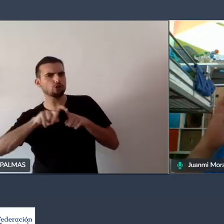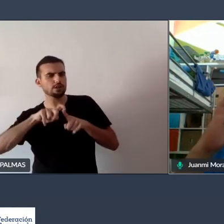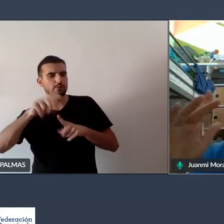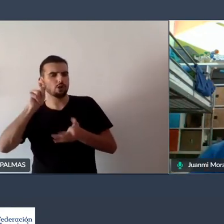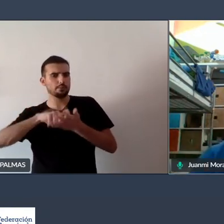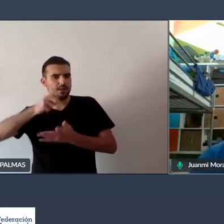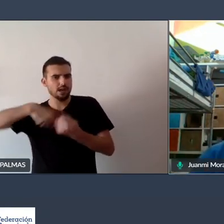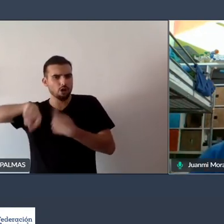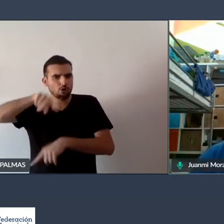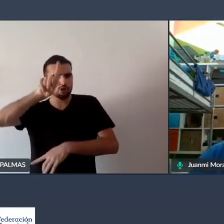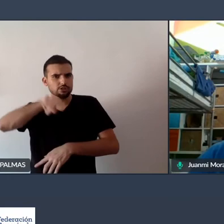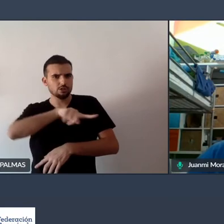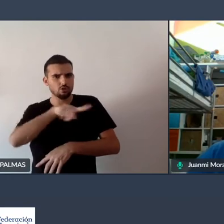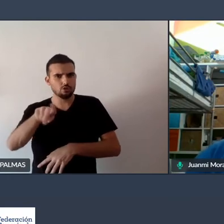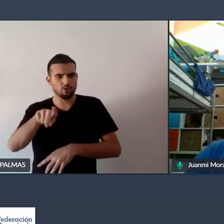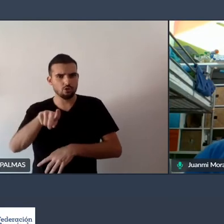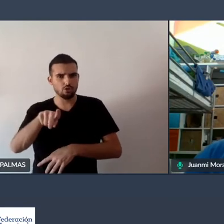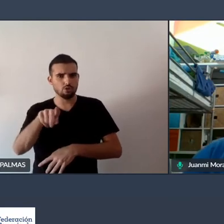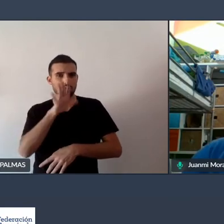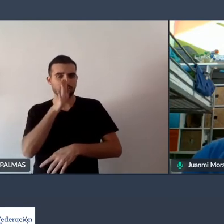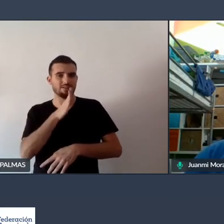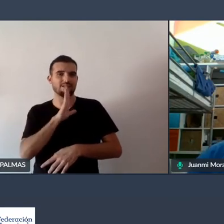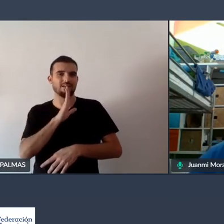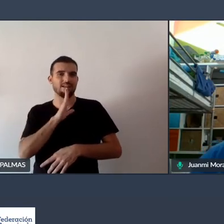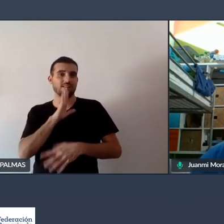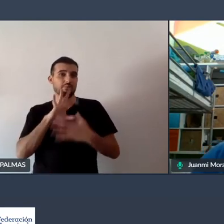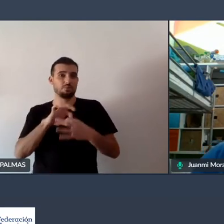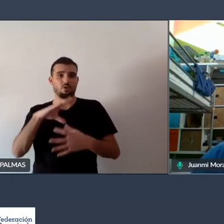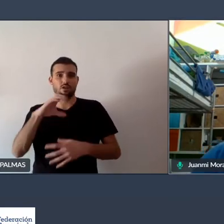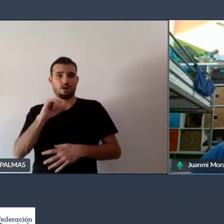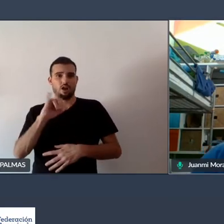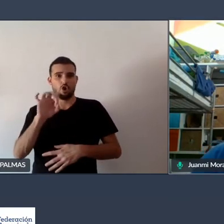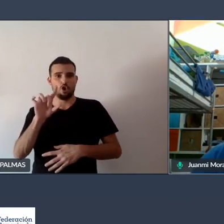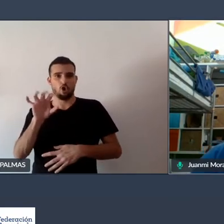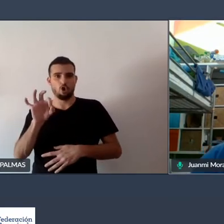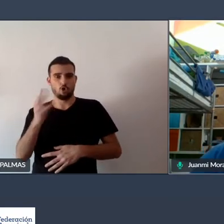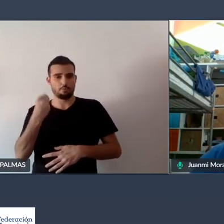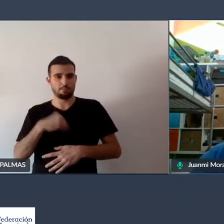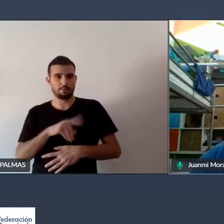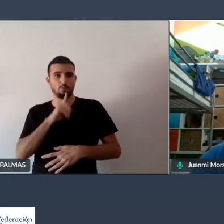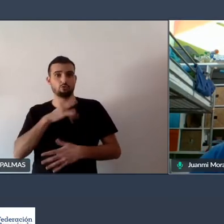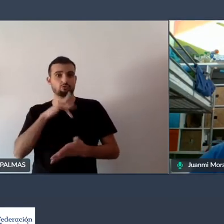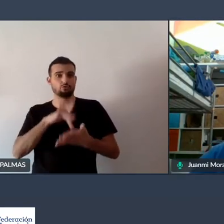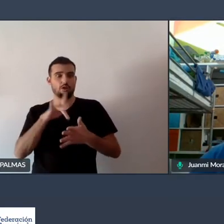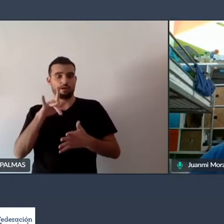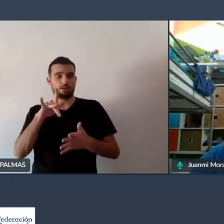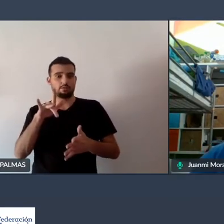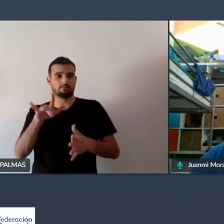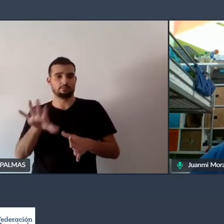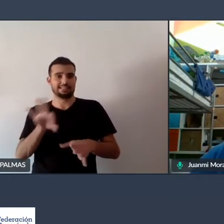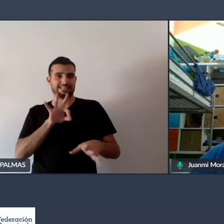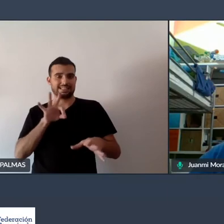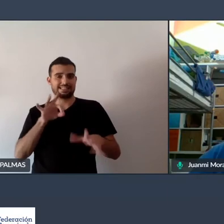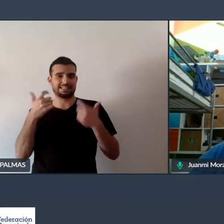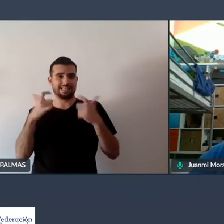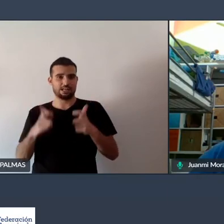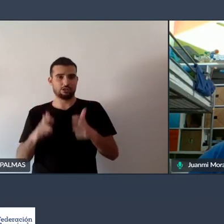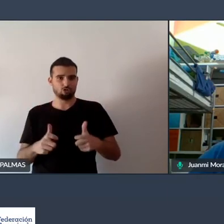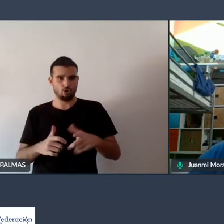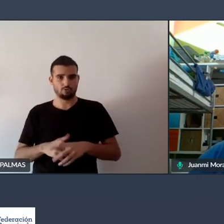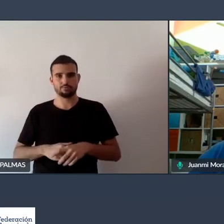cuando lo que hacía Cariolo, vaya, sale de ahí, sí, de la selección. Bueno, si quieres.